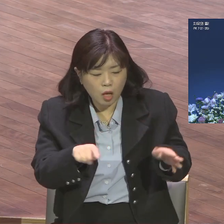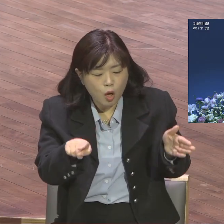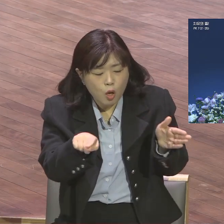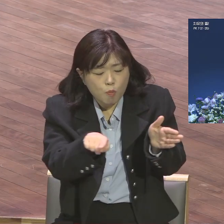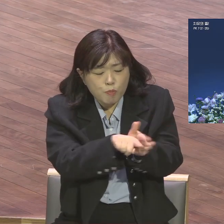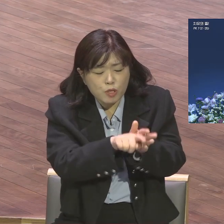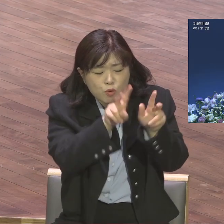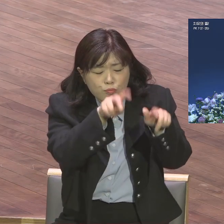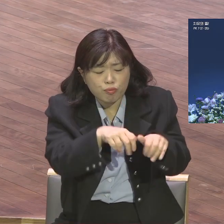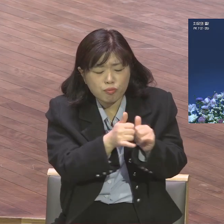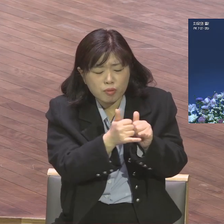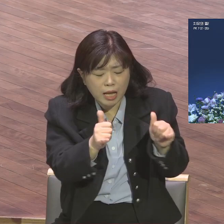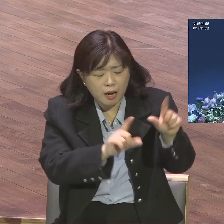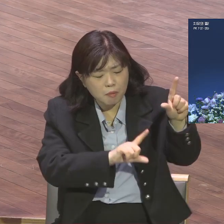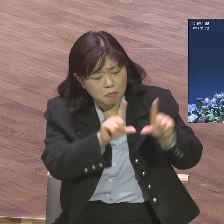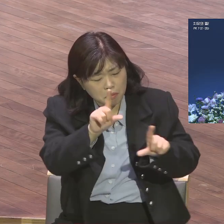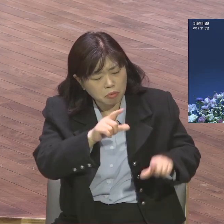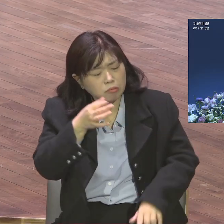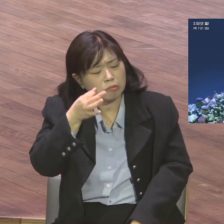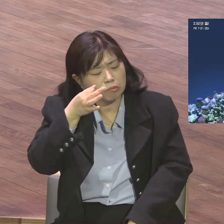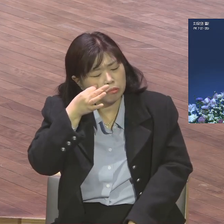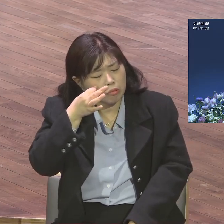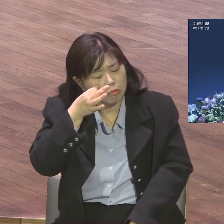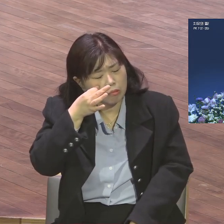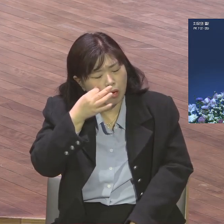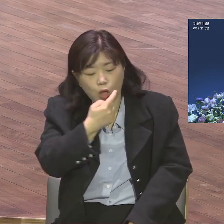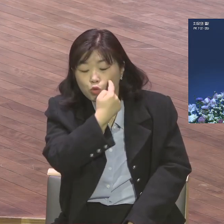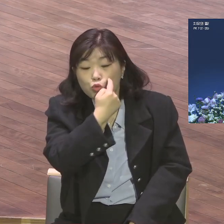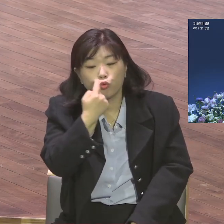어떻게 치유의 뜰 사역을 하는지 답을 주셨어요.